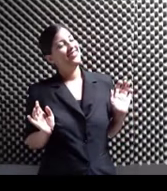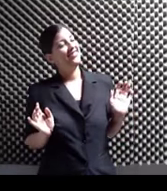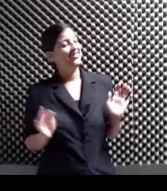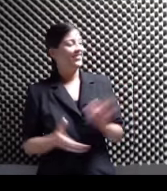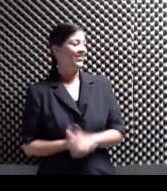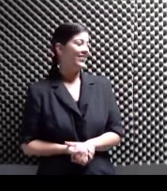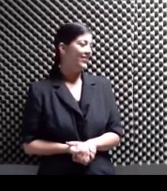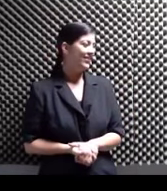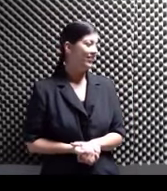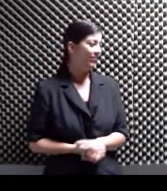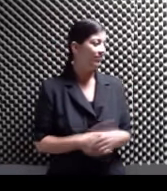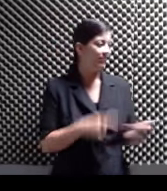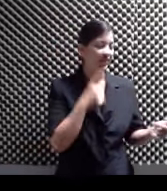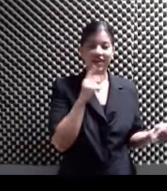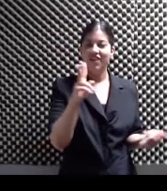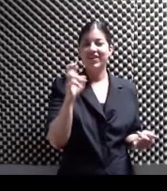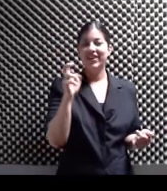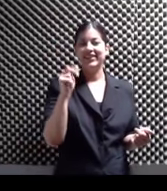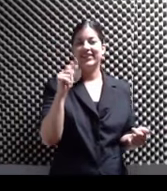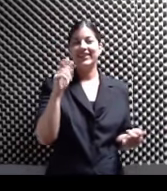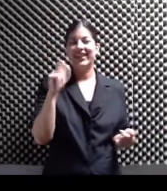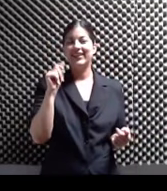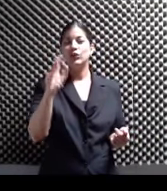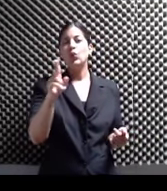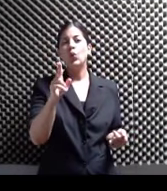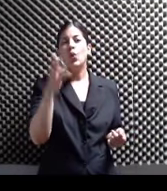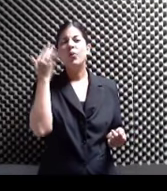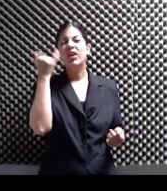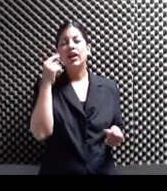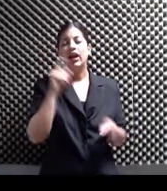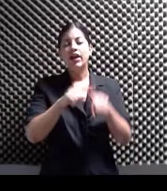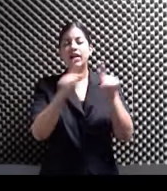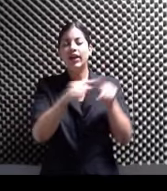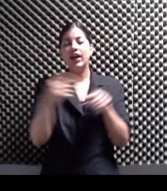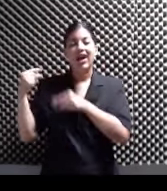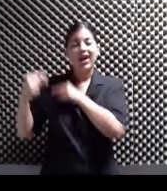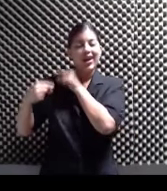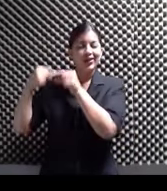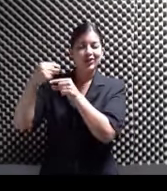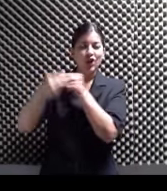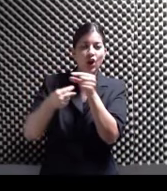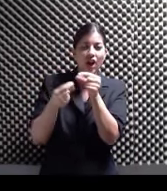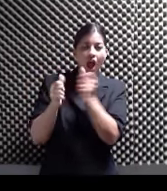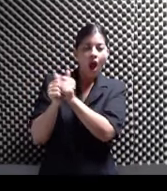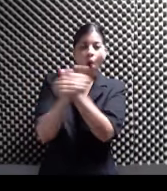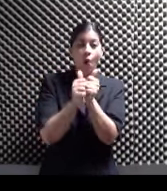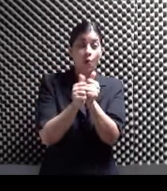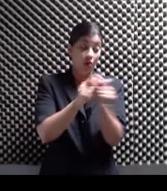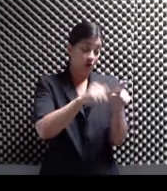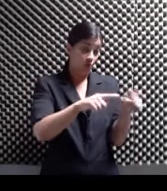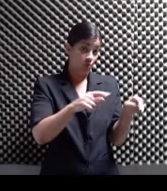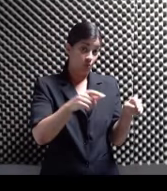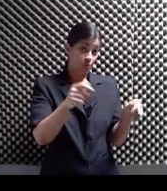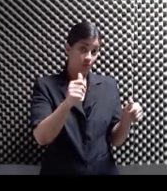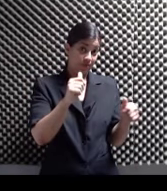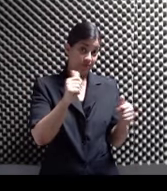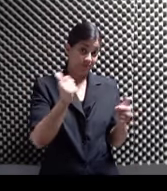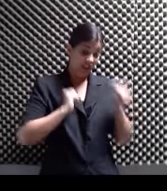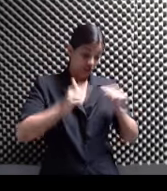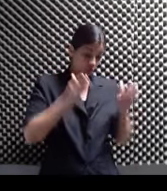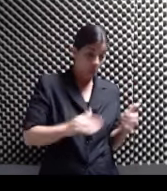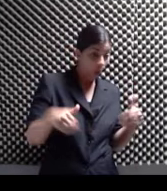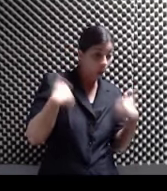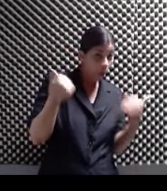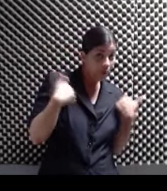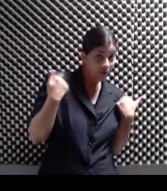ver? Pero es un vente tú porque estamos uniendo generaciones, ¿verdad? Estamos hablando de actores que están comenzando y de actores de